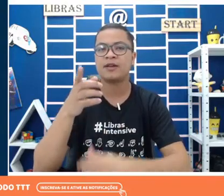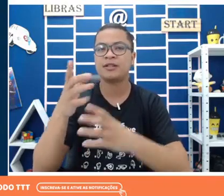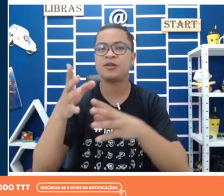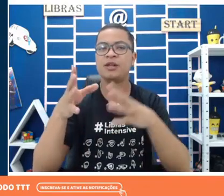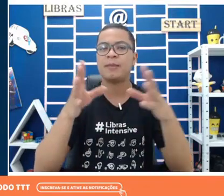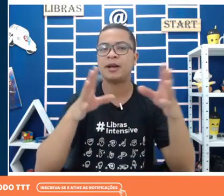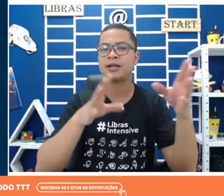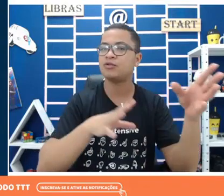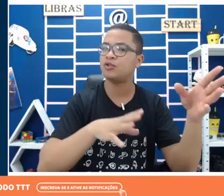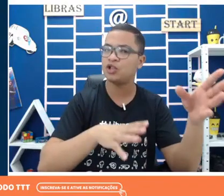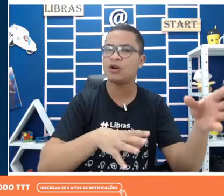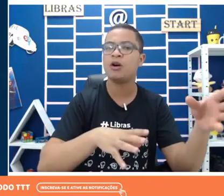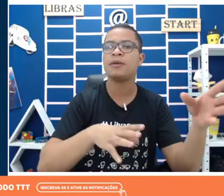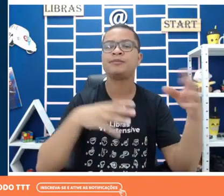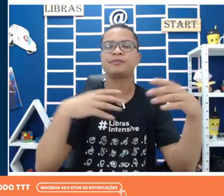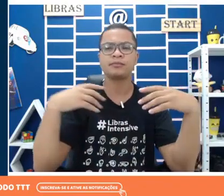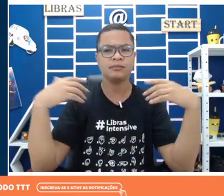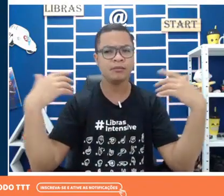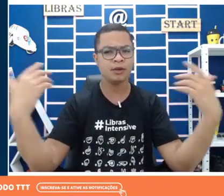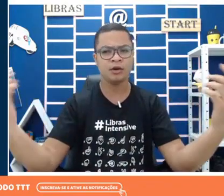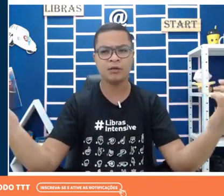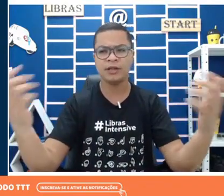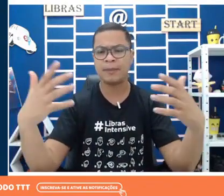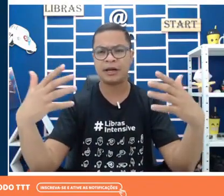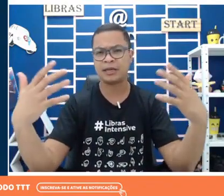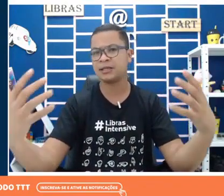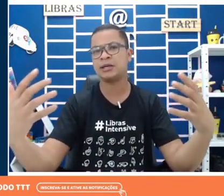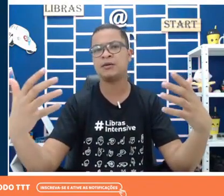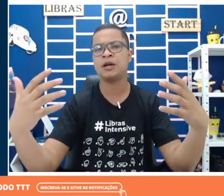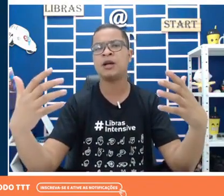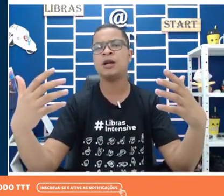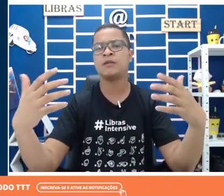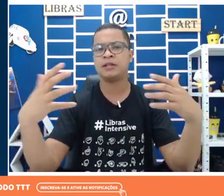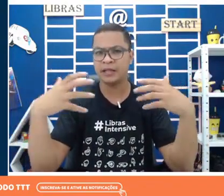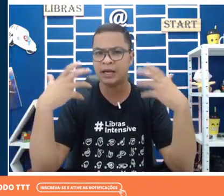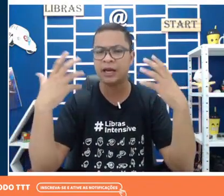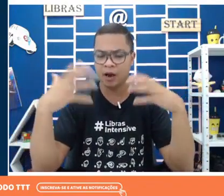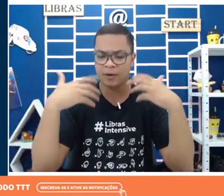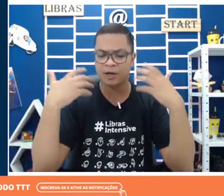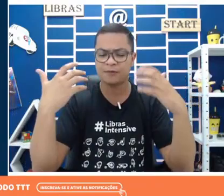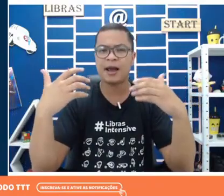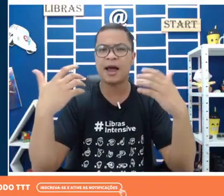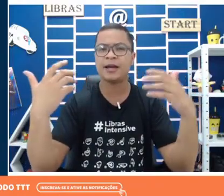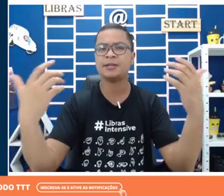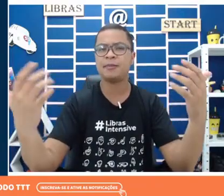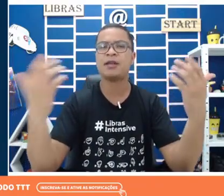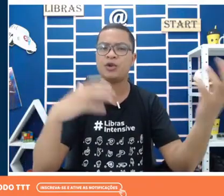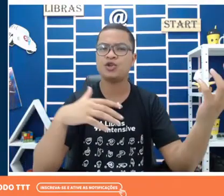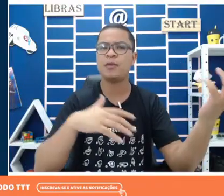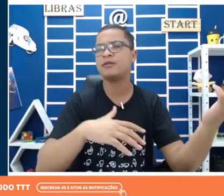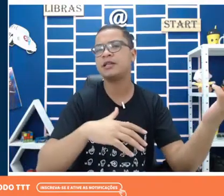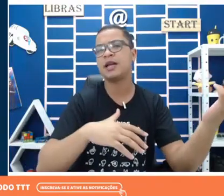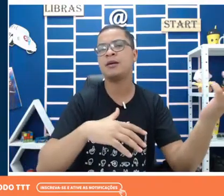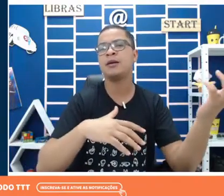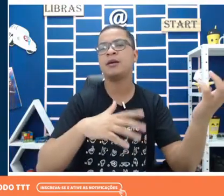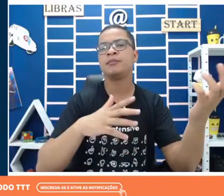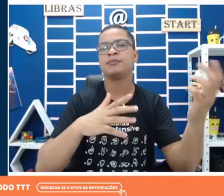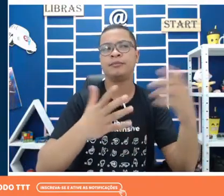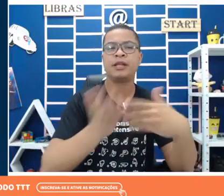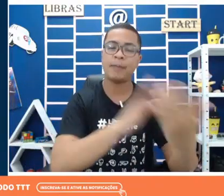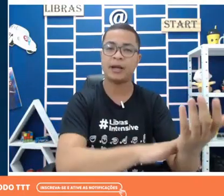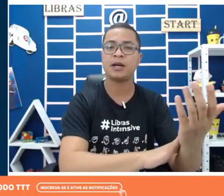que você vai estar fazendo uma interpretação de um idioma. Numa interpretação, você tem que realmente falar e respeitar o idioma que você